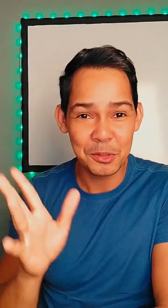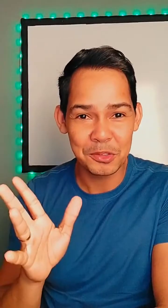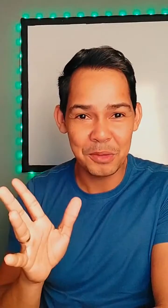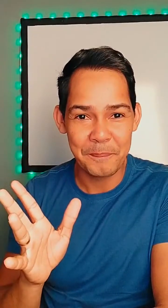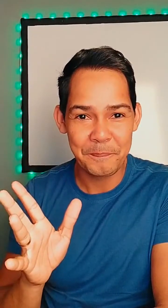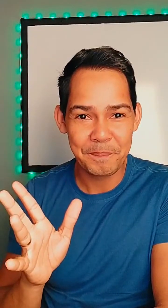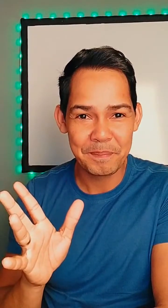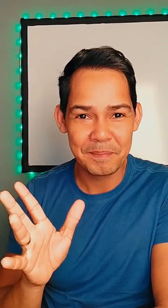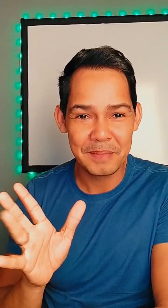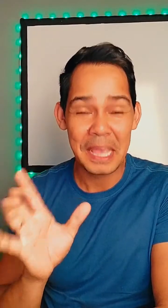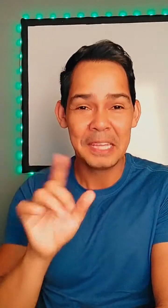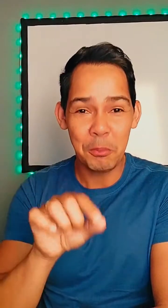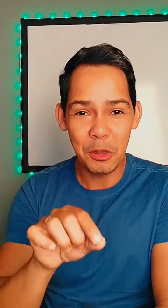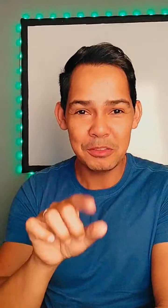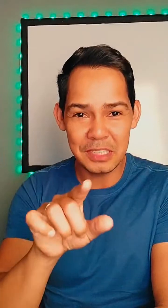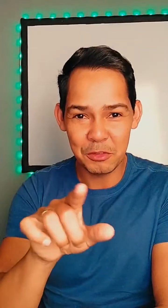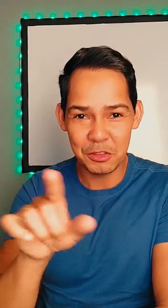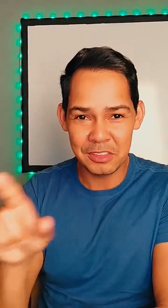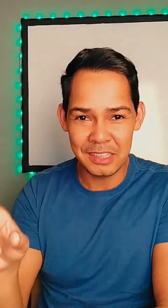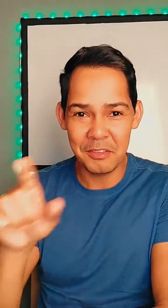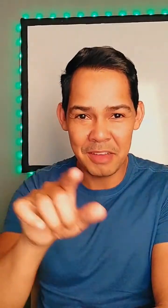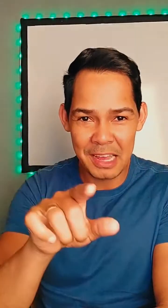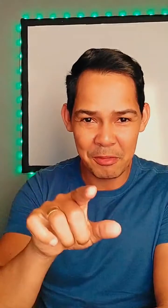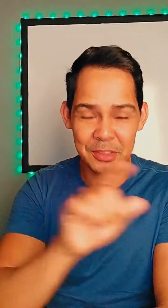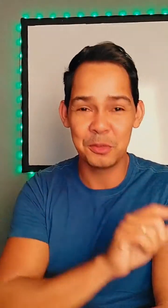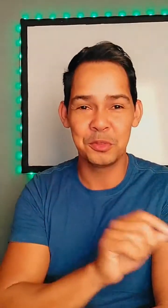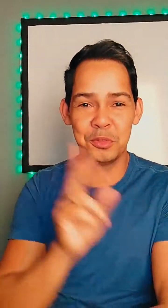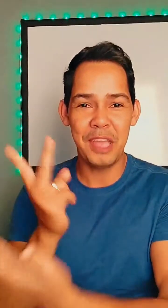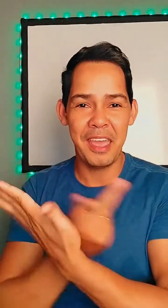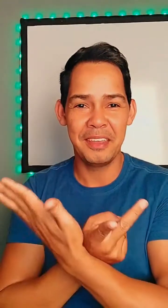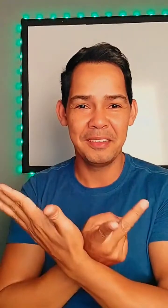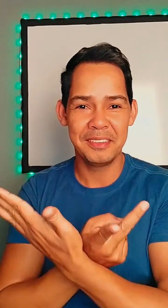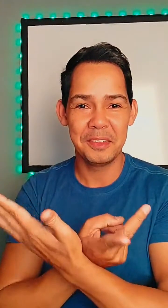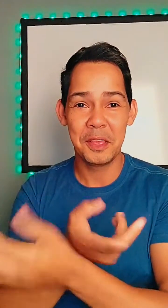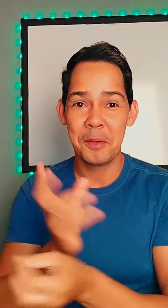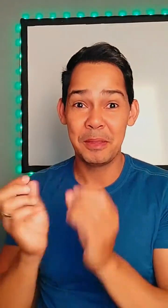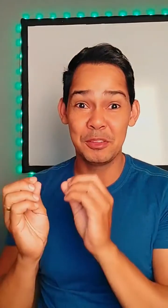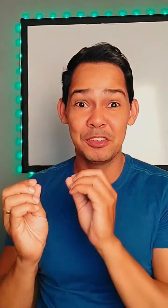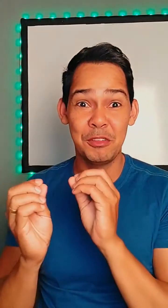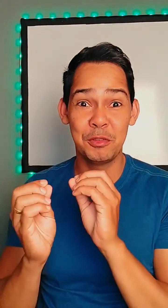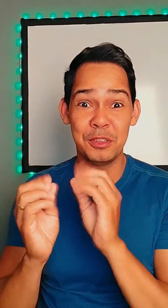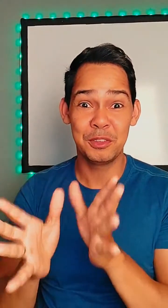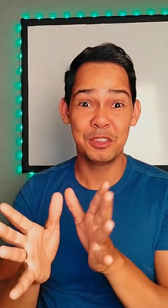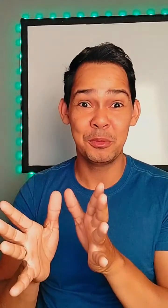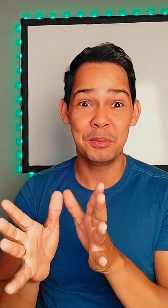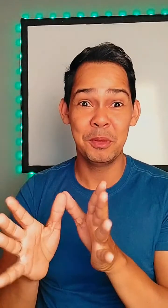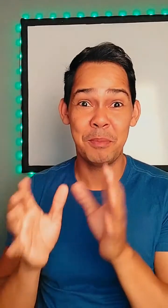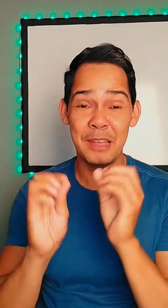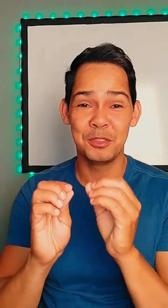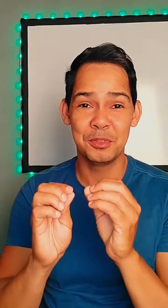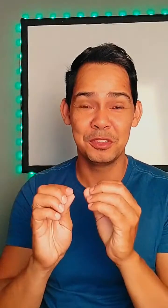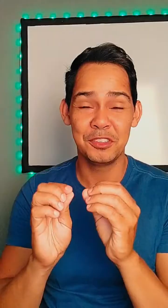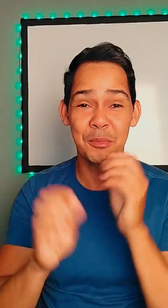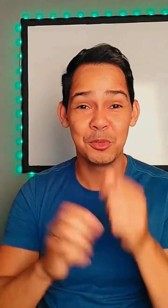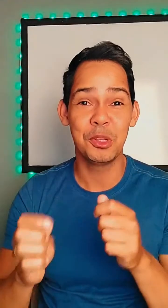continuar. Então pode ser que você vá lá conversar com o surdo e erre. Mas você já foi, você já deu o primeiro passo. Você já montou na